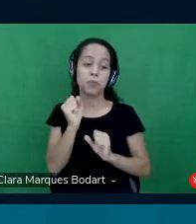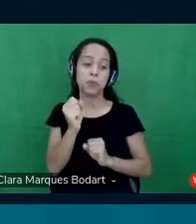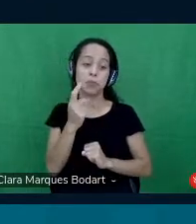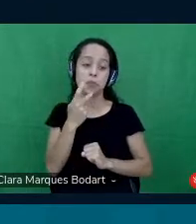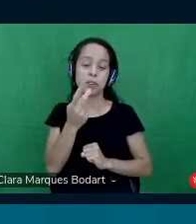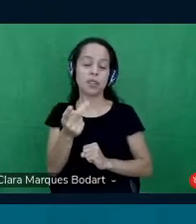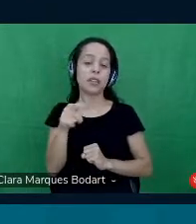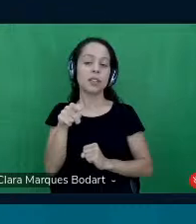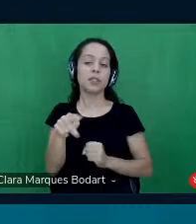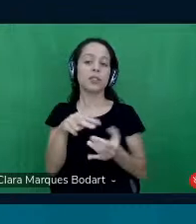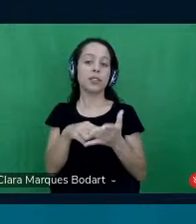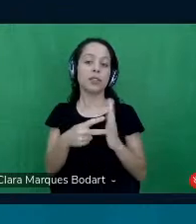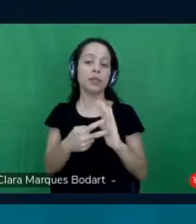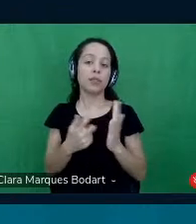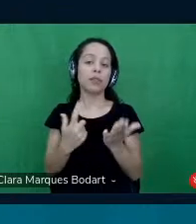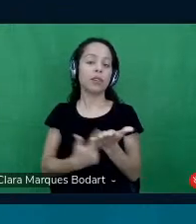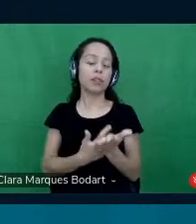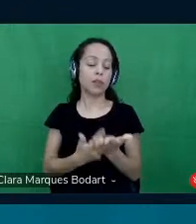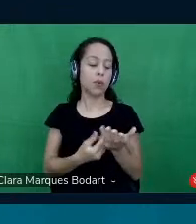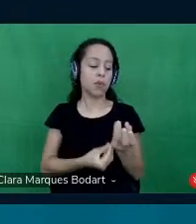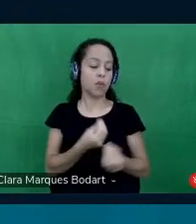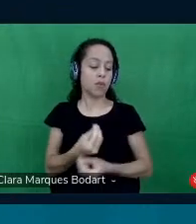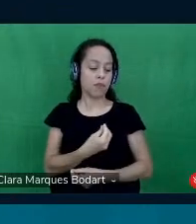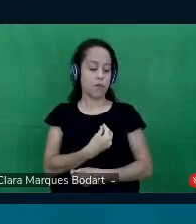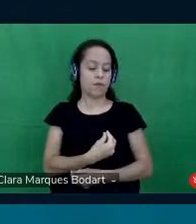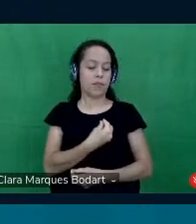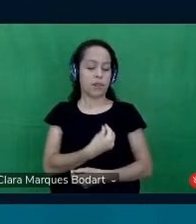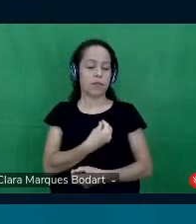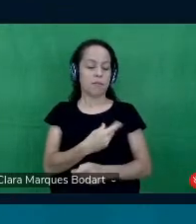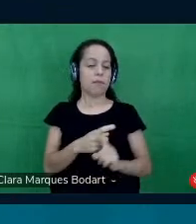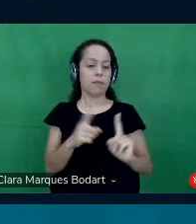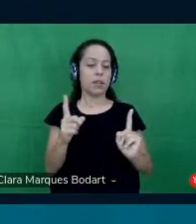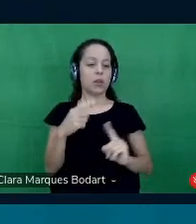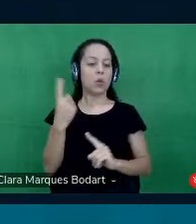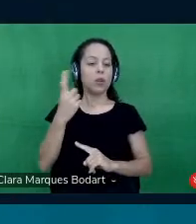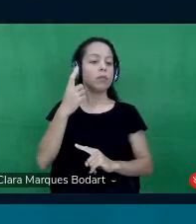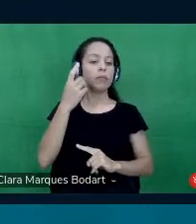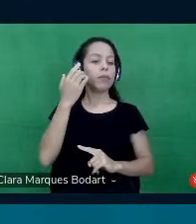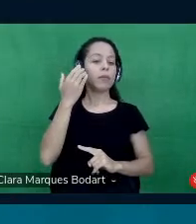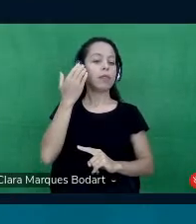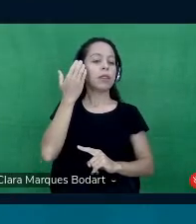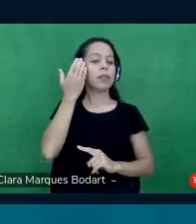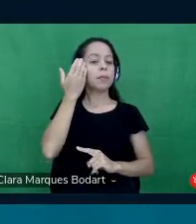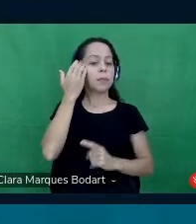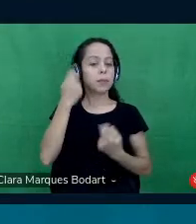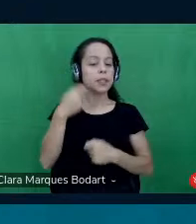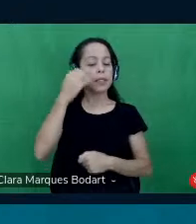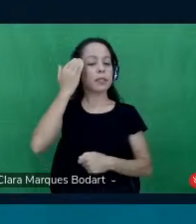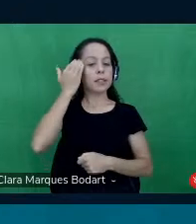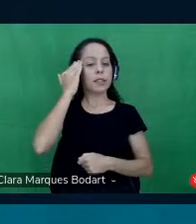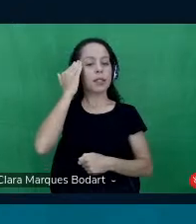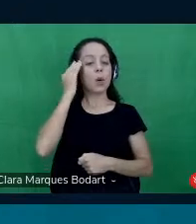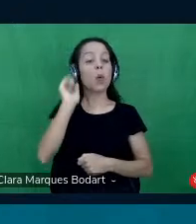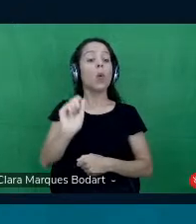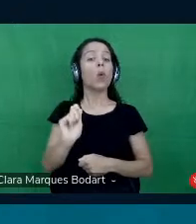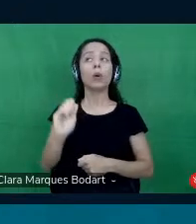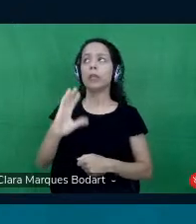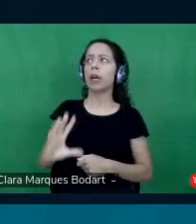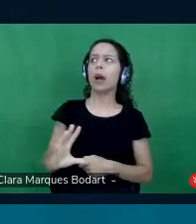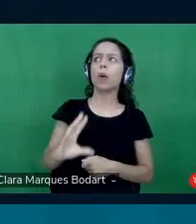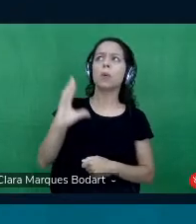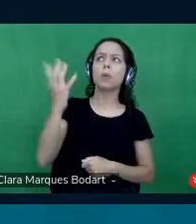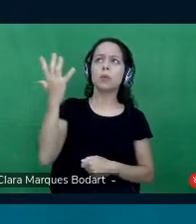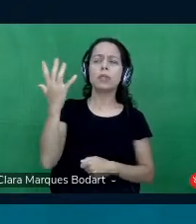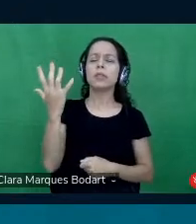livro sobre como atravessamos a vida sem entender o que nos está acontecendo, sobretudo enquanto nos acontece.